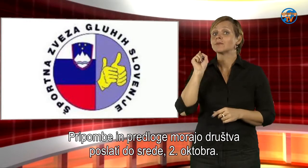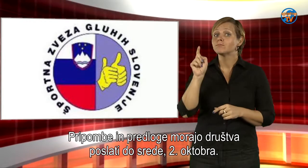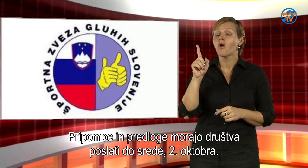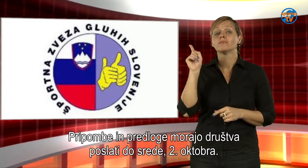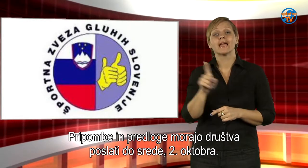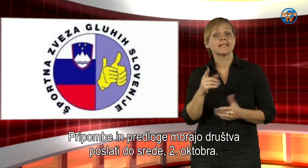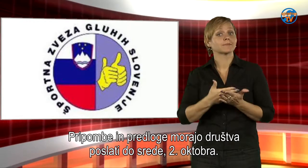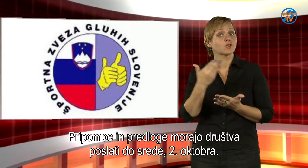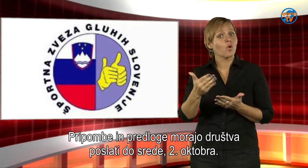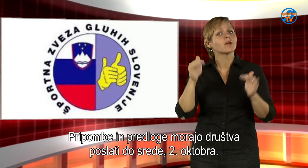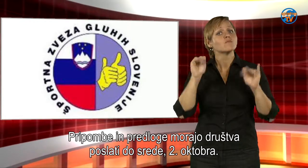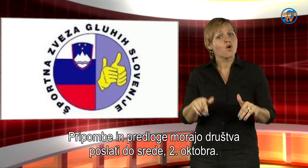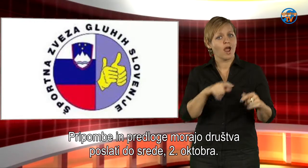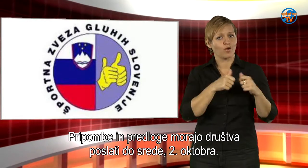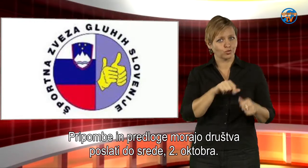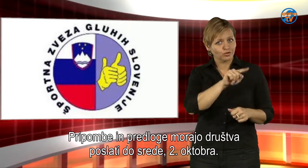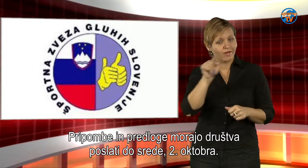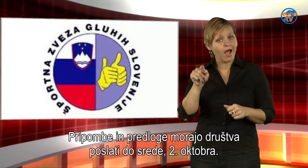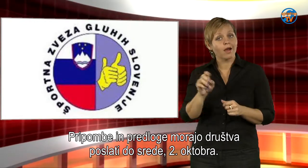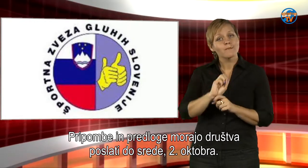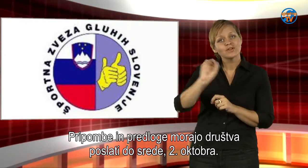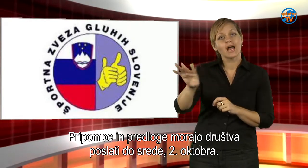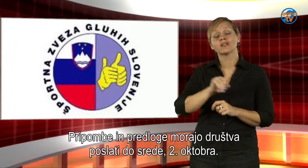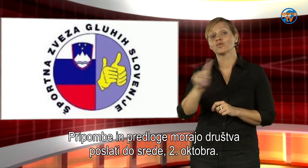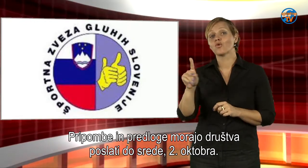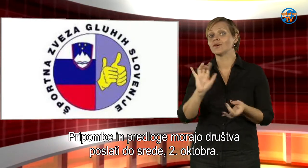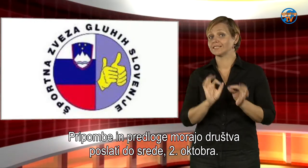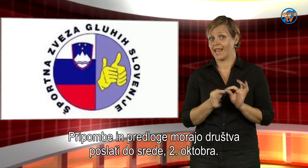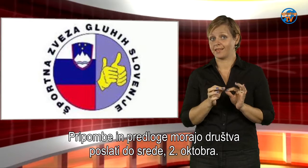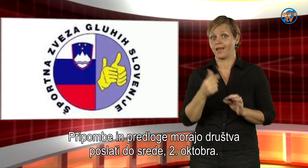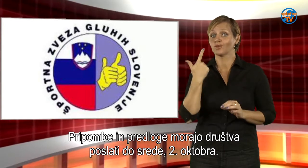Priprave in predloge morajo društva poslati do srede 2. oktobra.